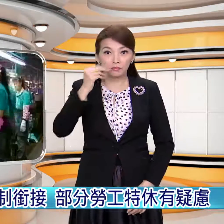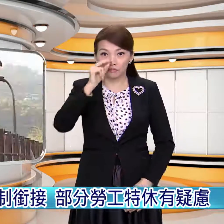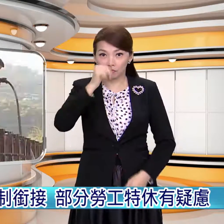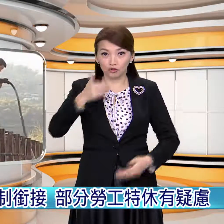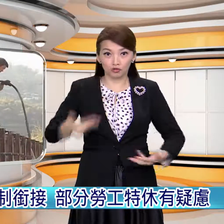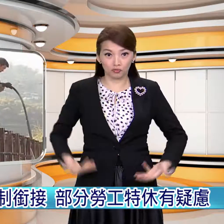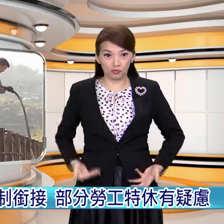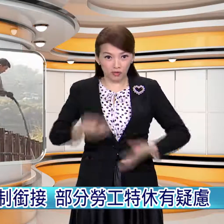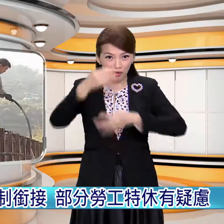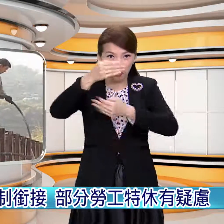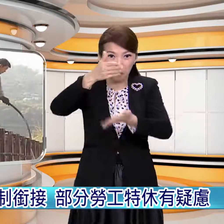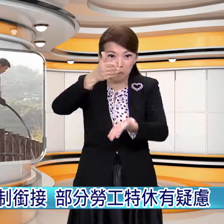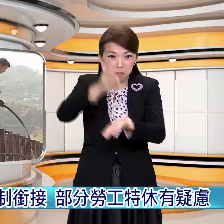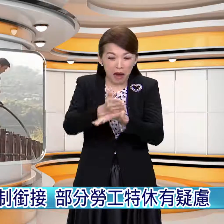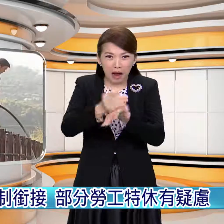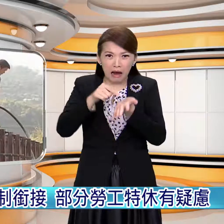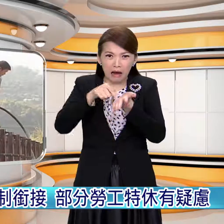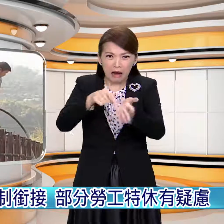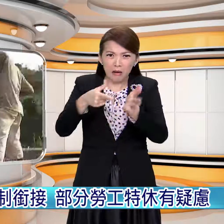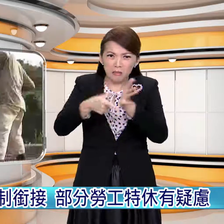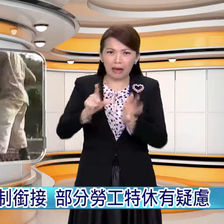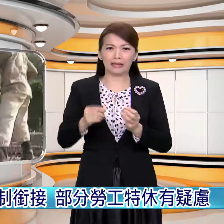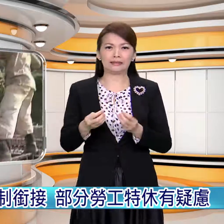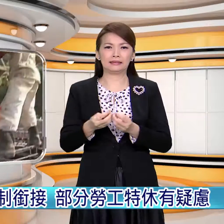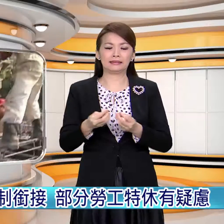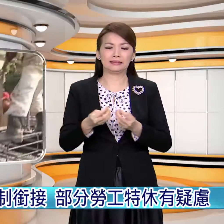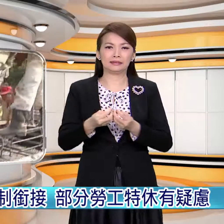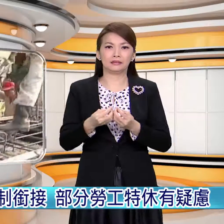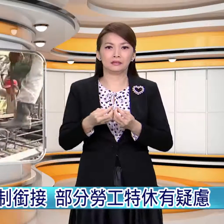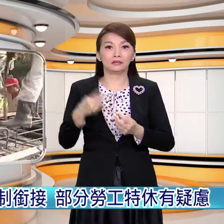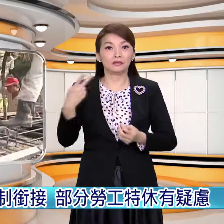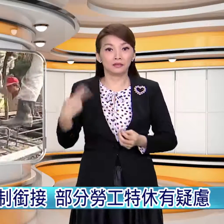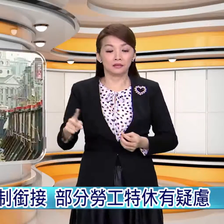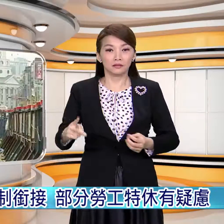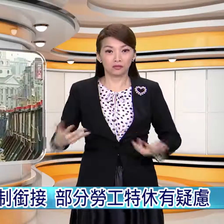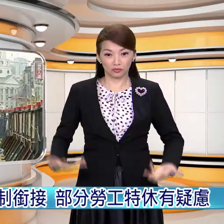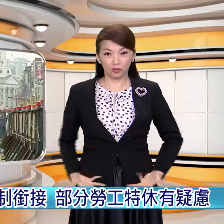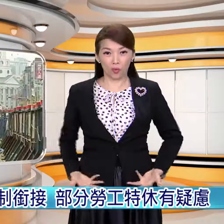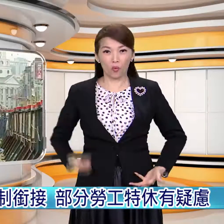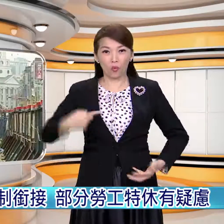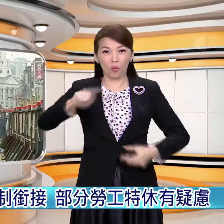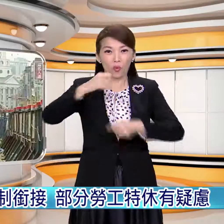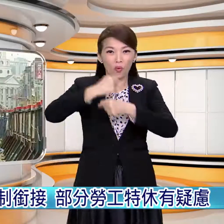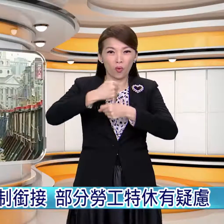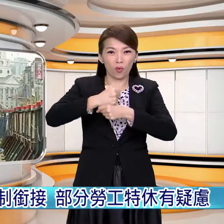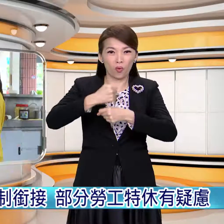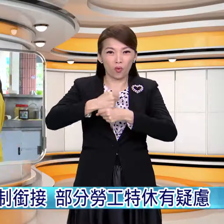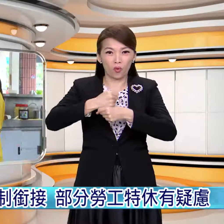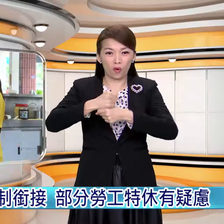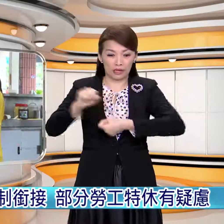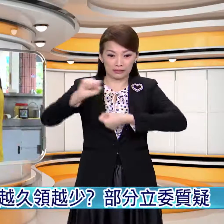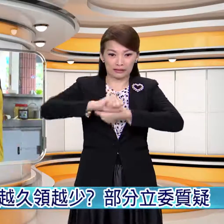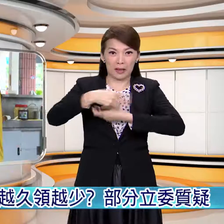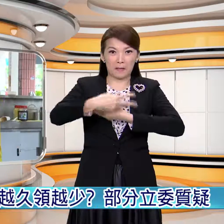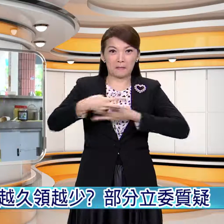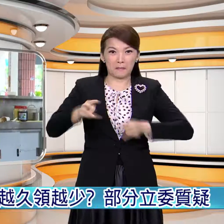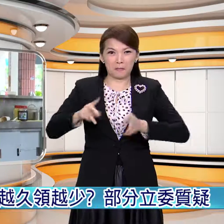到请休假的期限，特休假还是休不完，还有休息日加班费可能会出